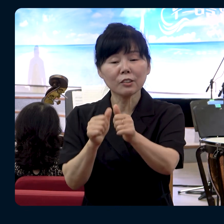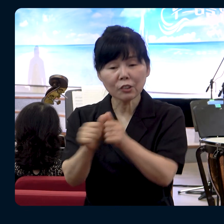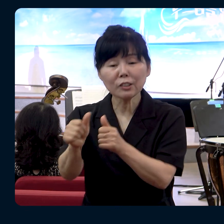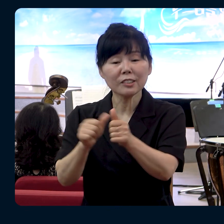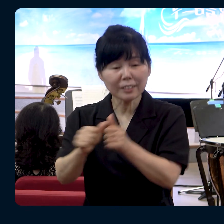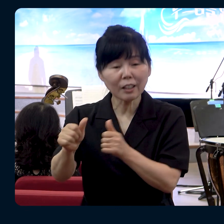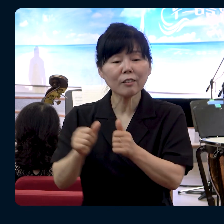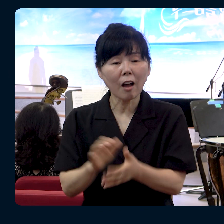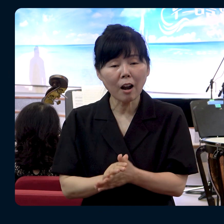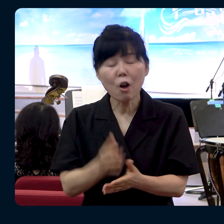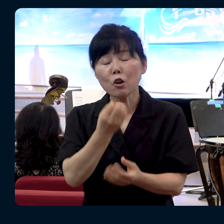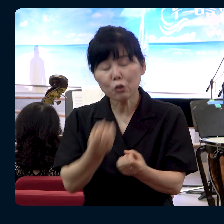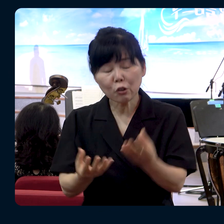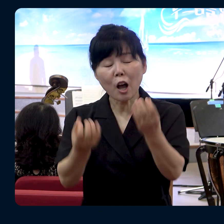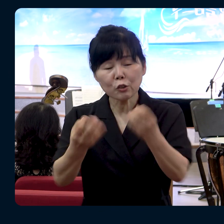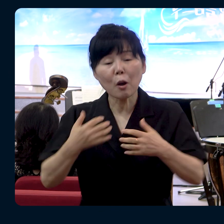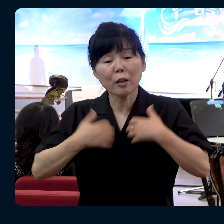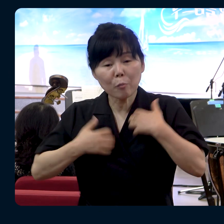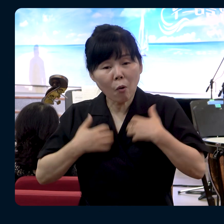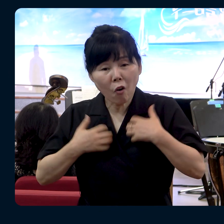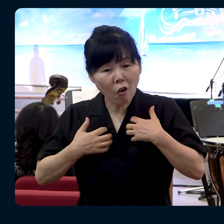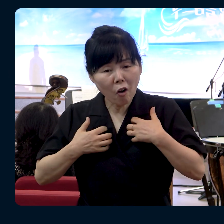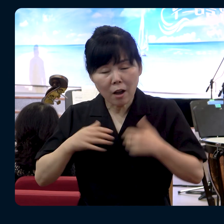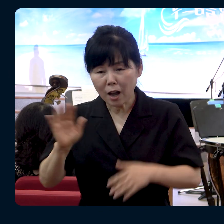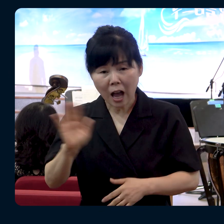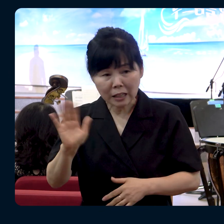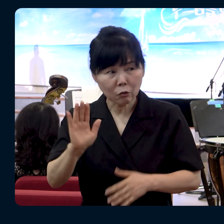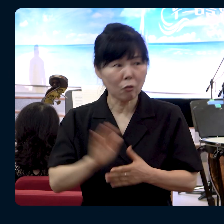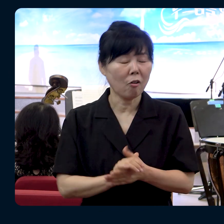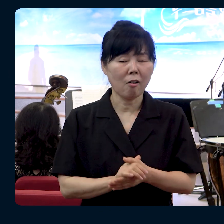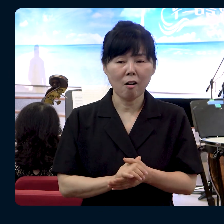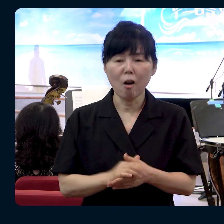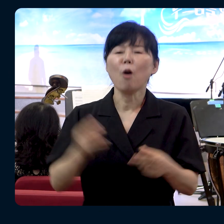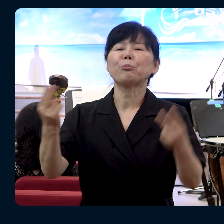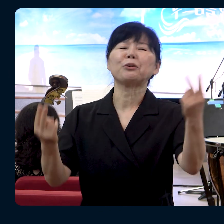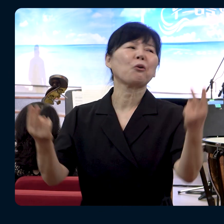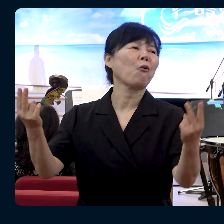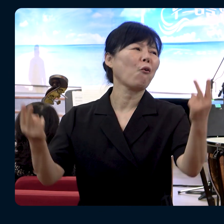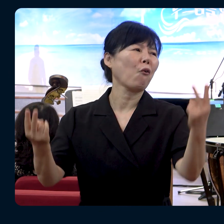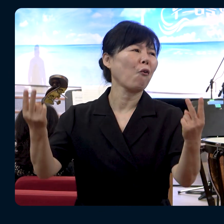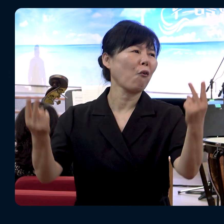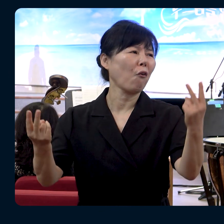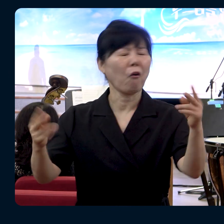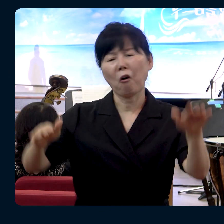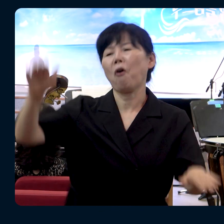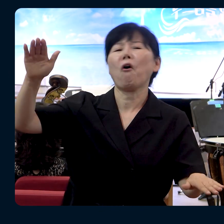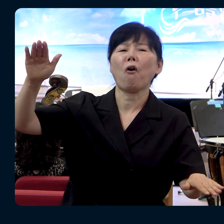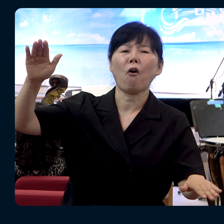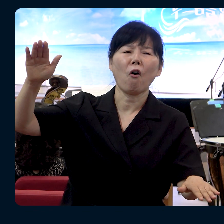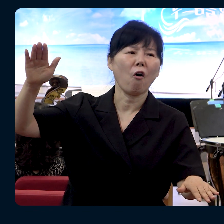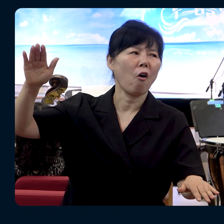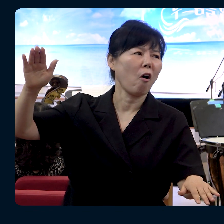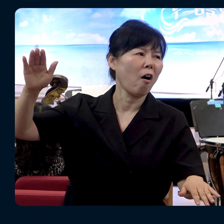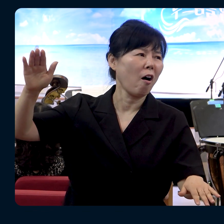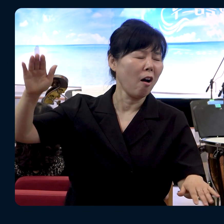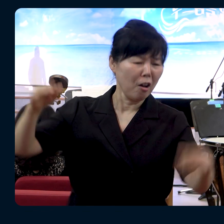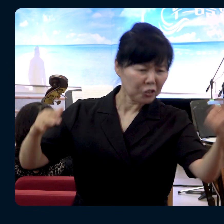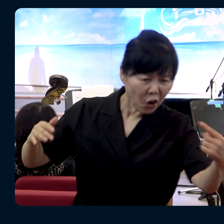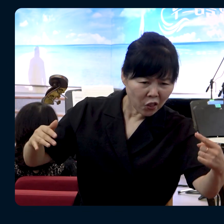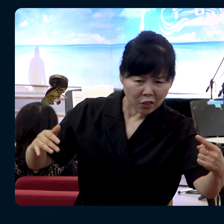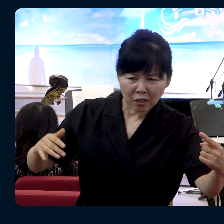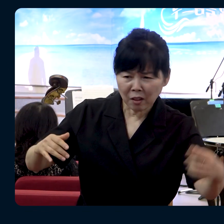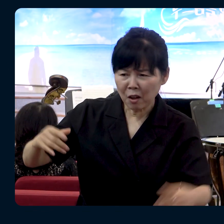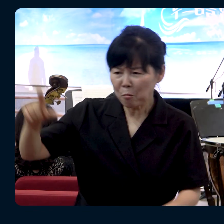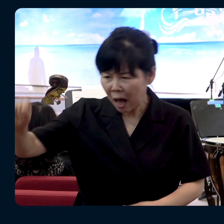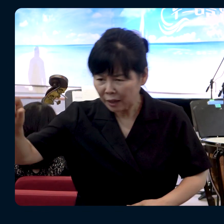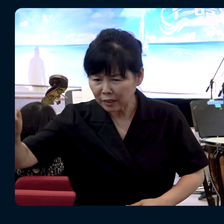생각하지 않고, 다윗은 다윗은 만만인데 나는 천천이야? 나는 왜 숫자가 작지?